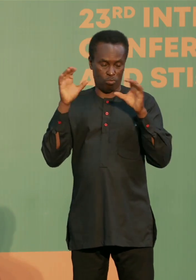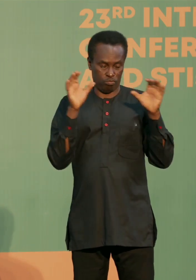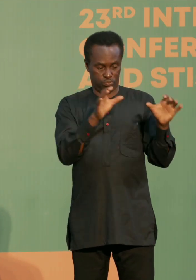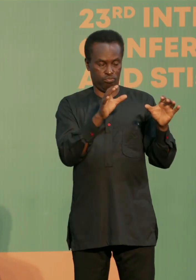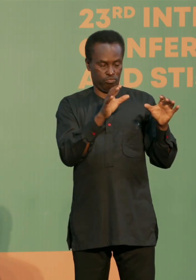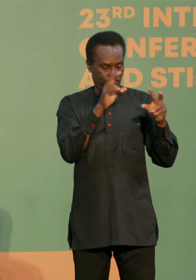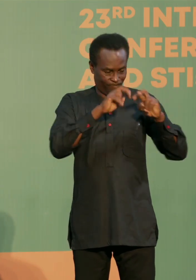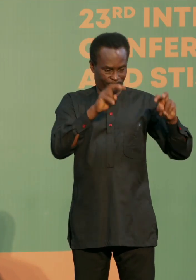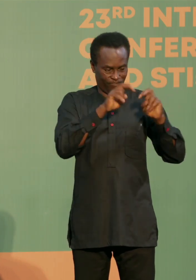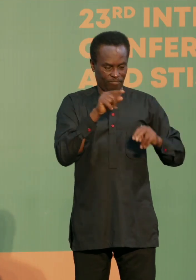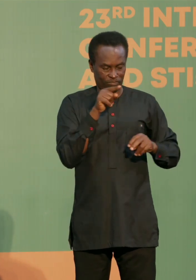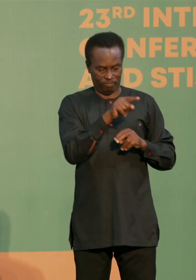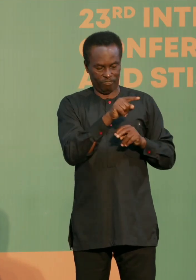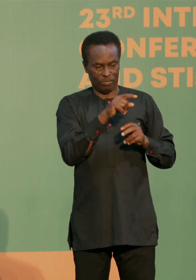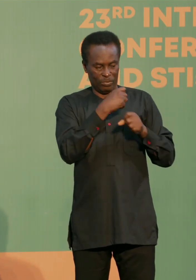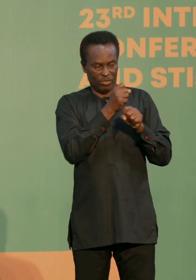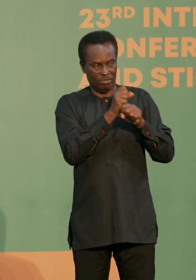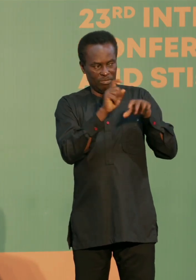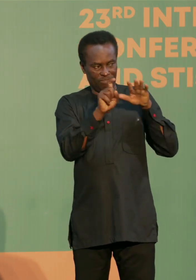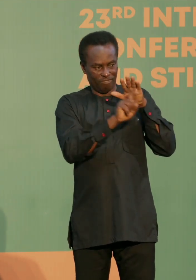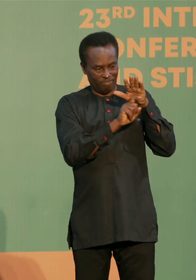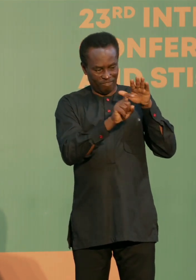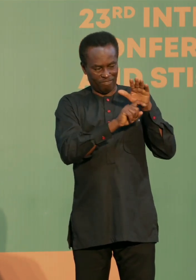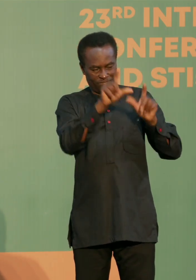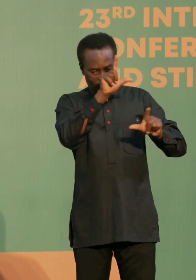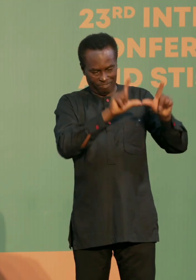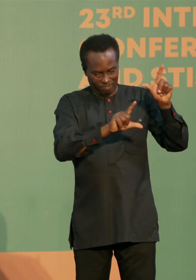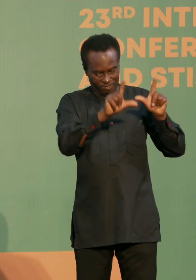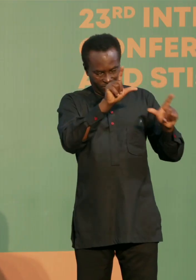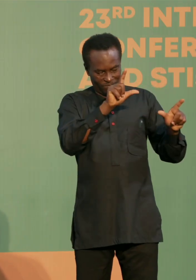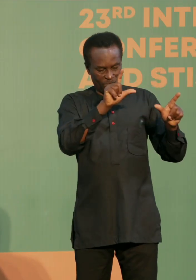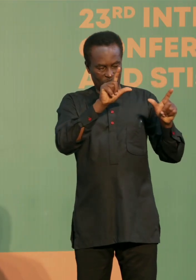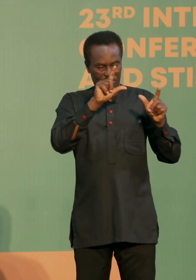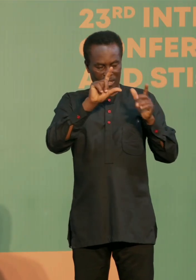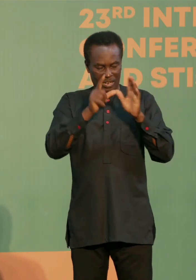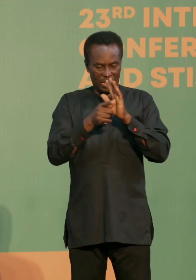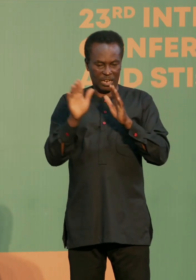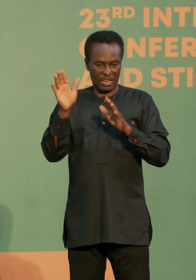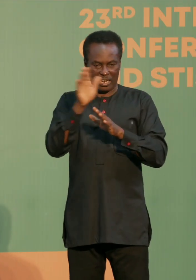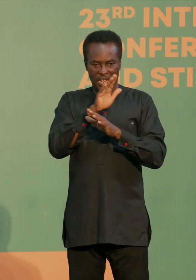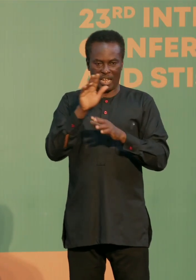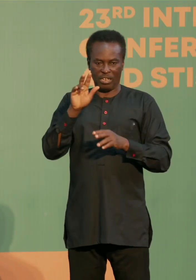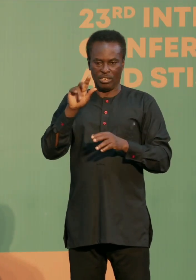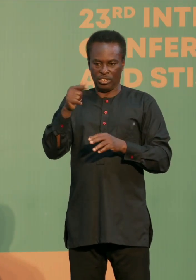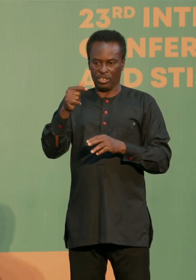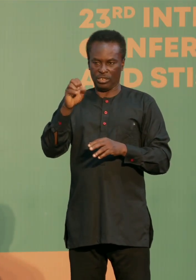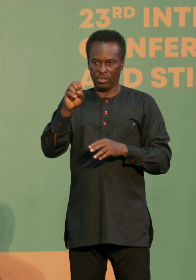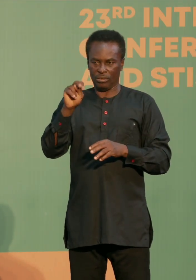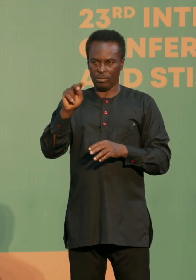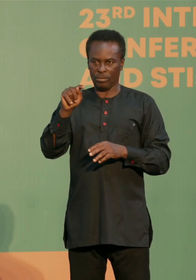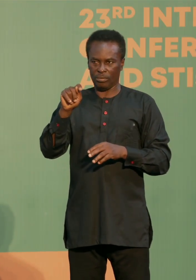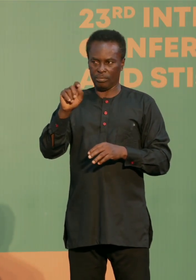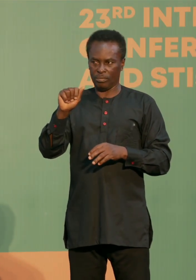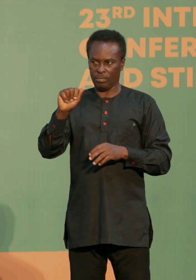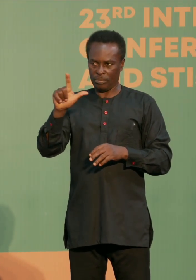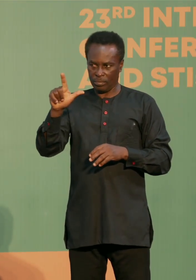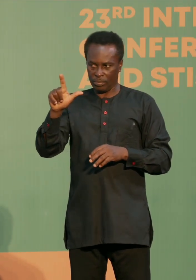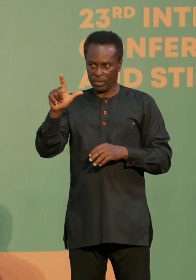avons procédé par le prélèvement des sécrétions urogénitales et de sécrétions et du